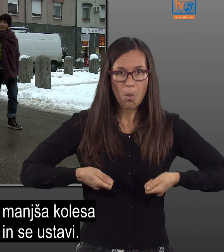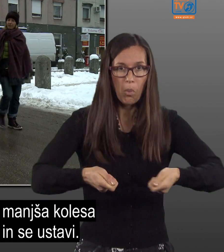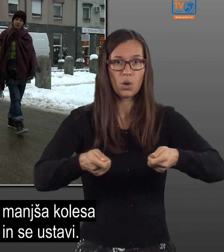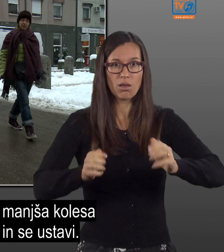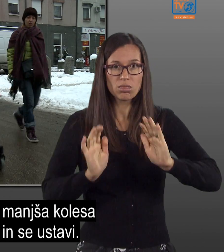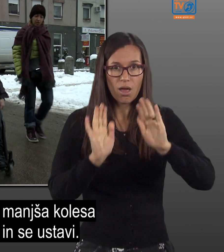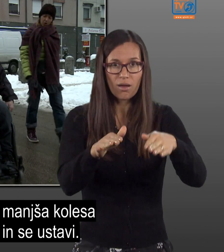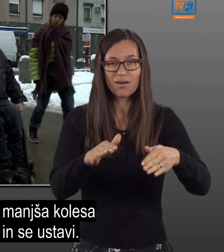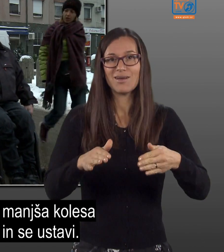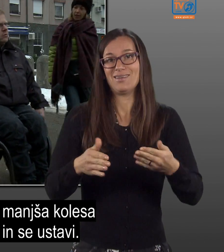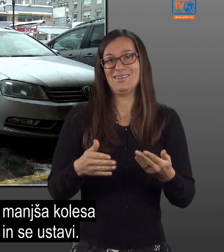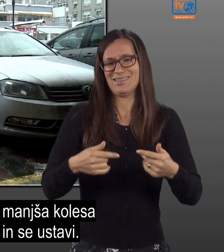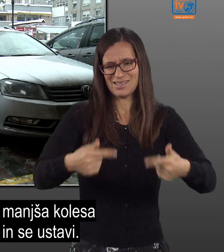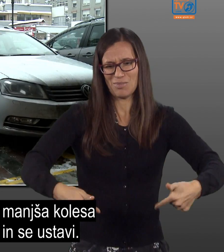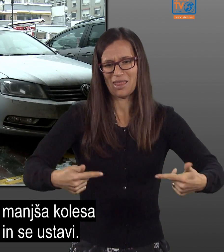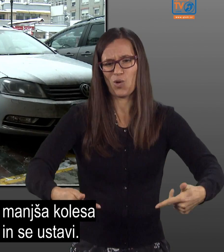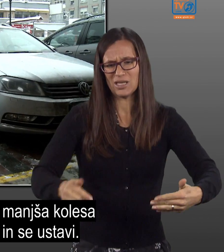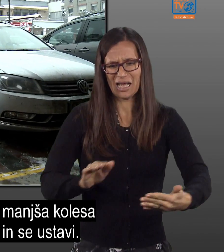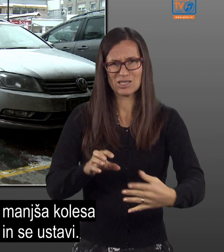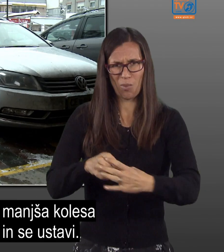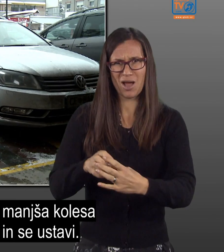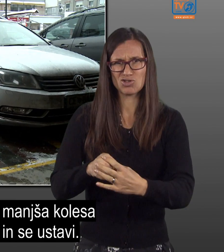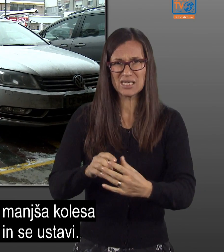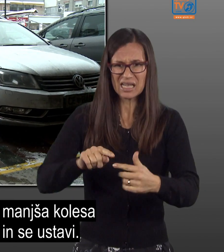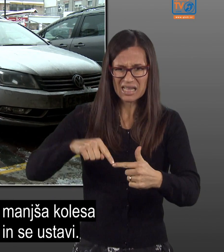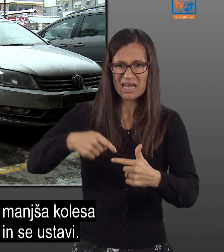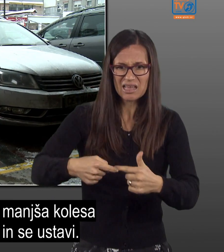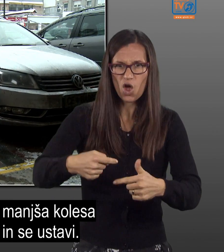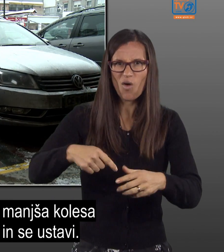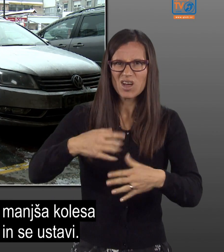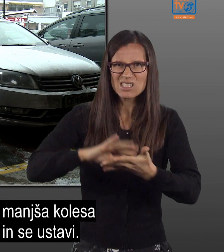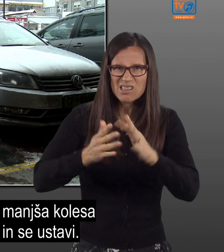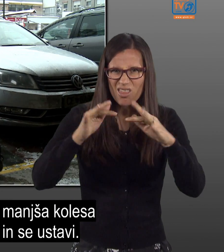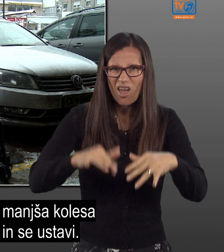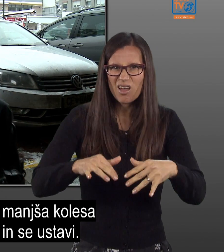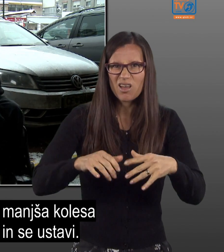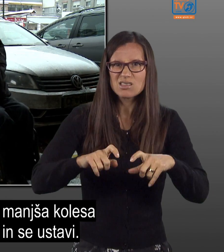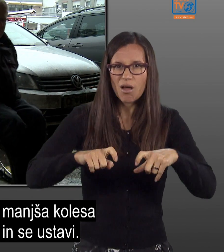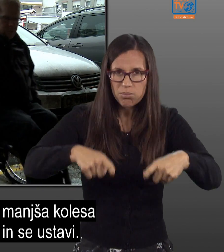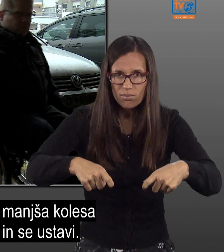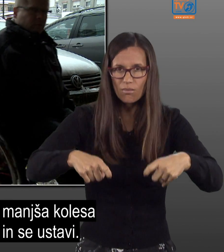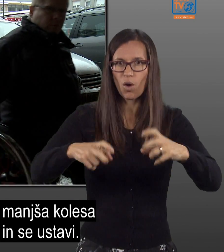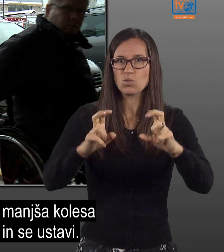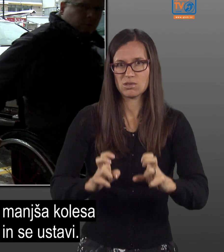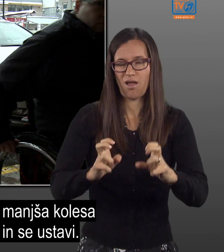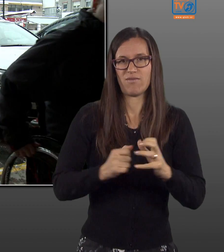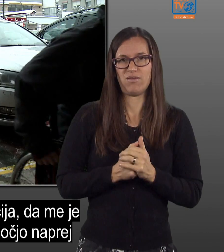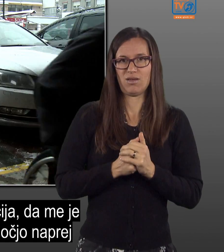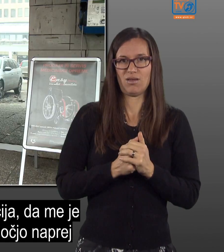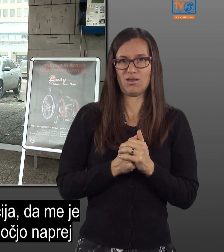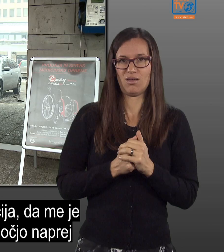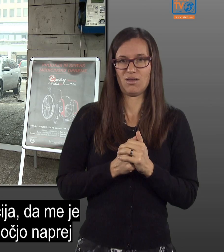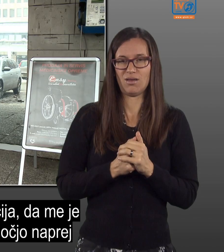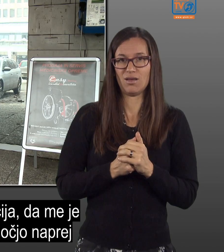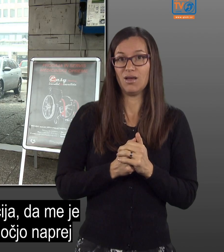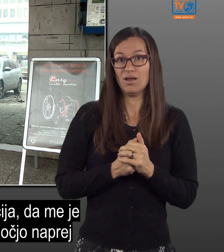porine, se, bom rekel, sprednja kolesa, ki so manjša, zarijejo v sneg in se zadeva ustavi. In